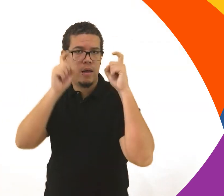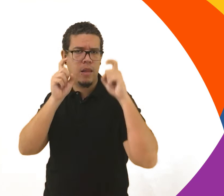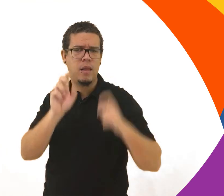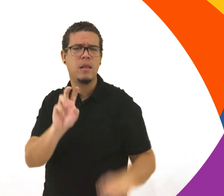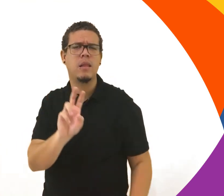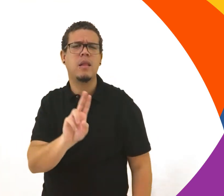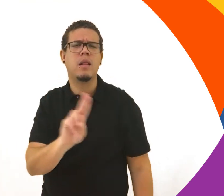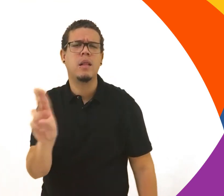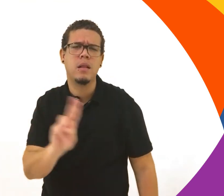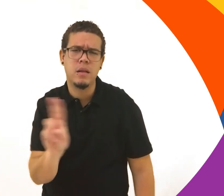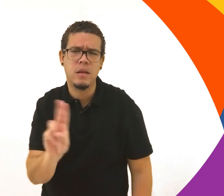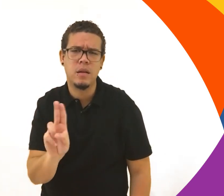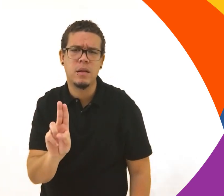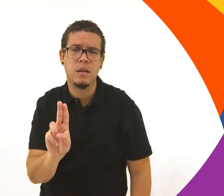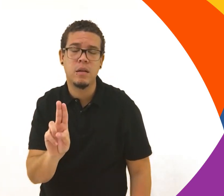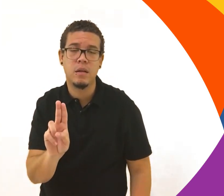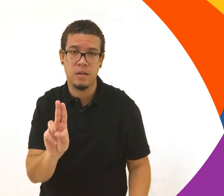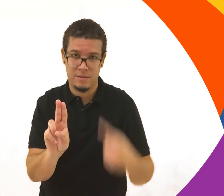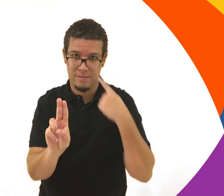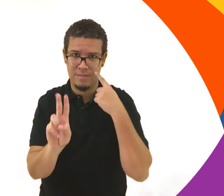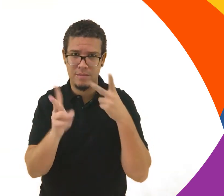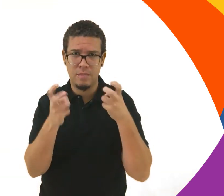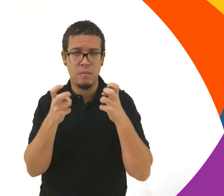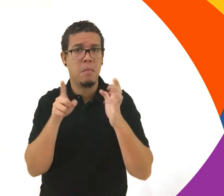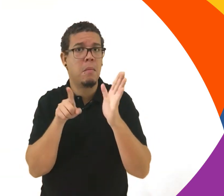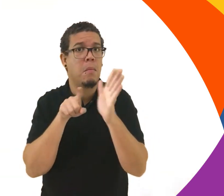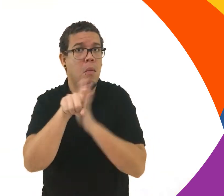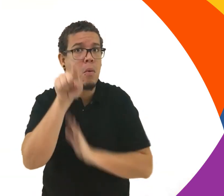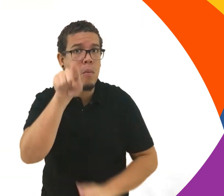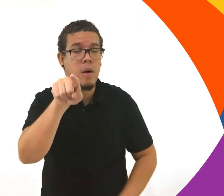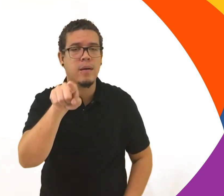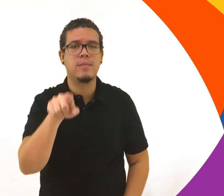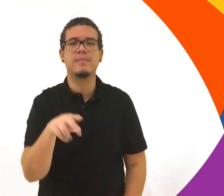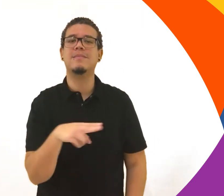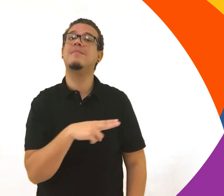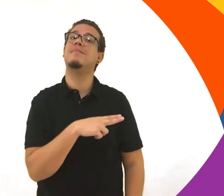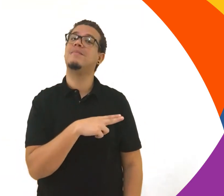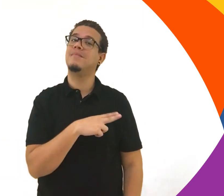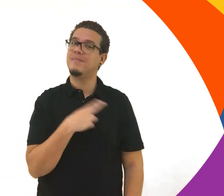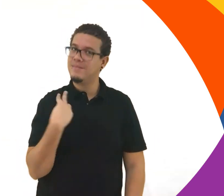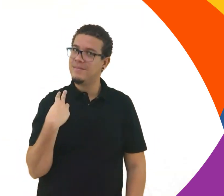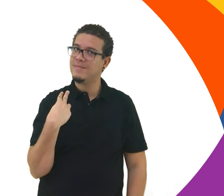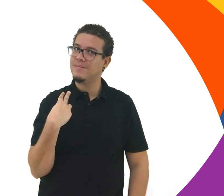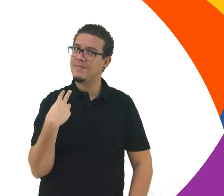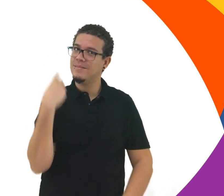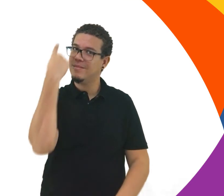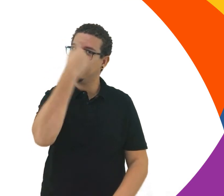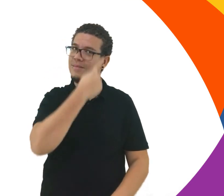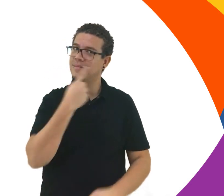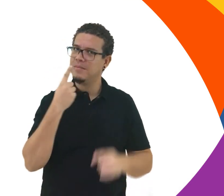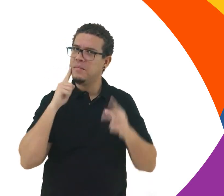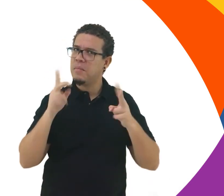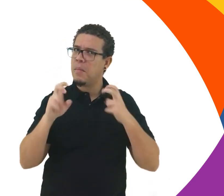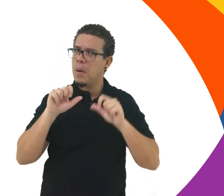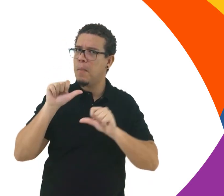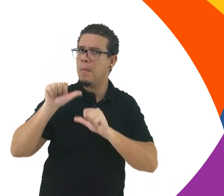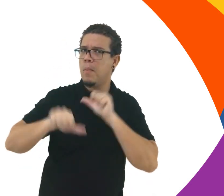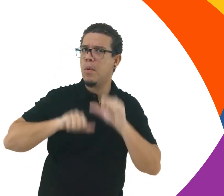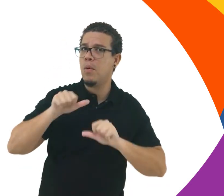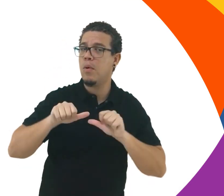expressão, qual é o seu nome? É uma pergunta, eu perguntei para você, né? E já que você me perguntou, vou responder,